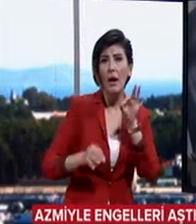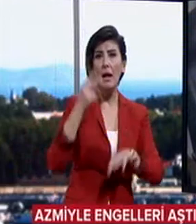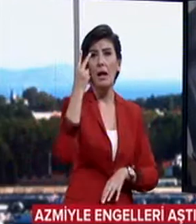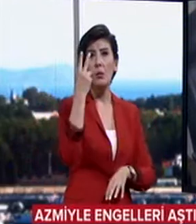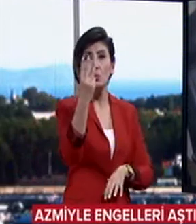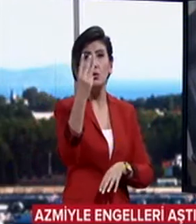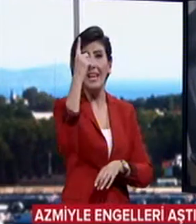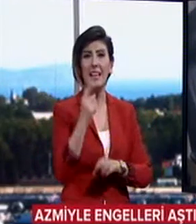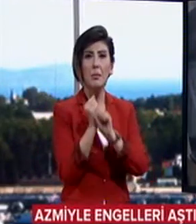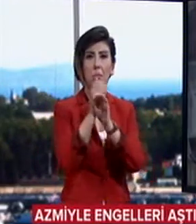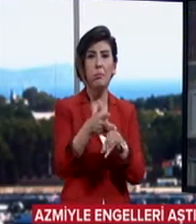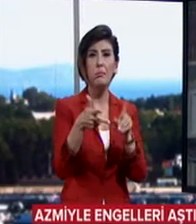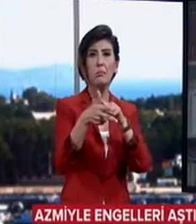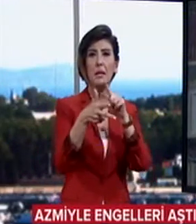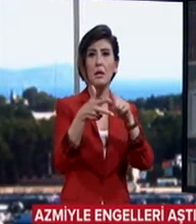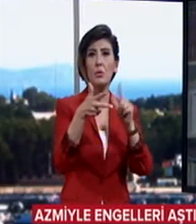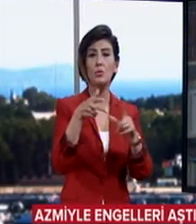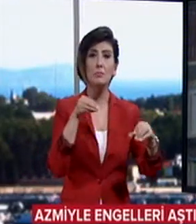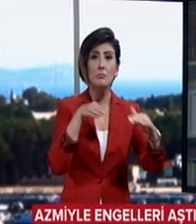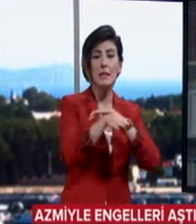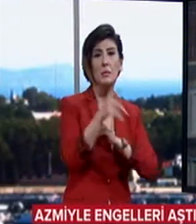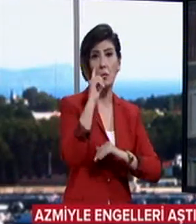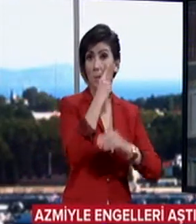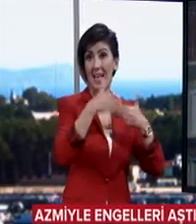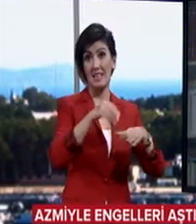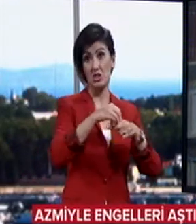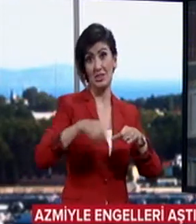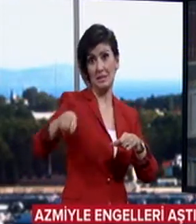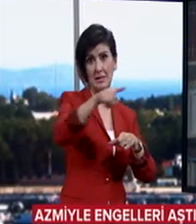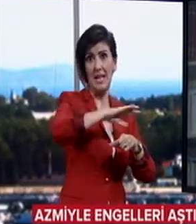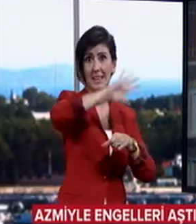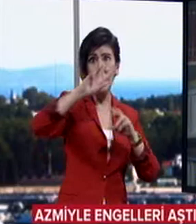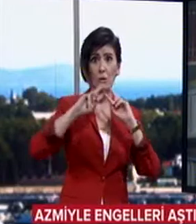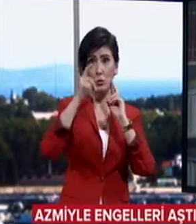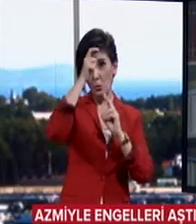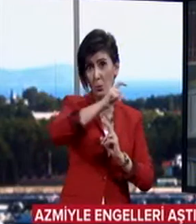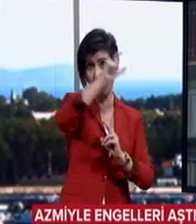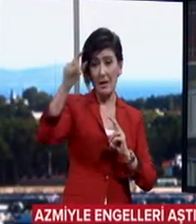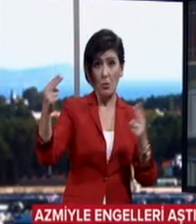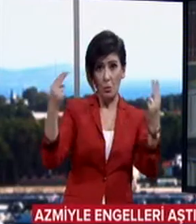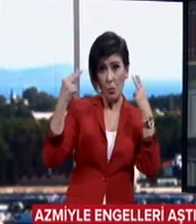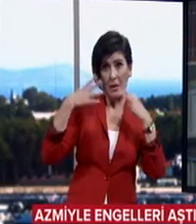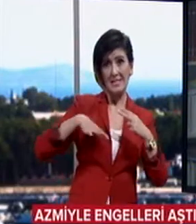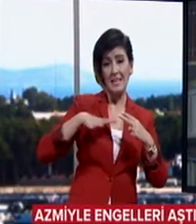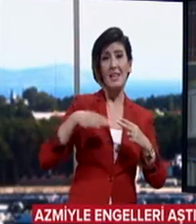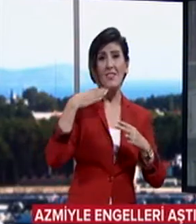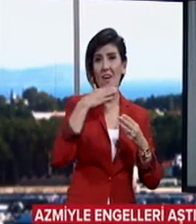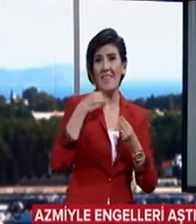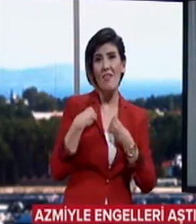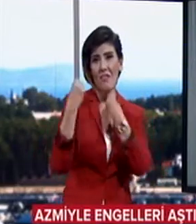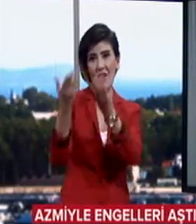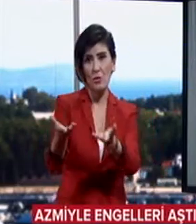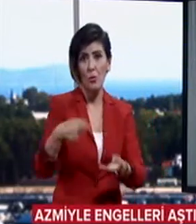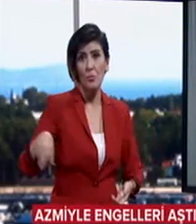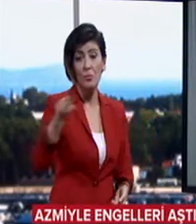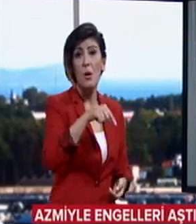görme engelliler içinde. Ve ben bunu diğer görme engelli arkadaşlarla da Türkiye genelinde paylaşıyorum. Ve onların da bunlardan istifade etmesine yardımcı oluyorum. Görme